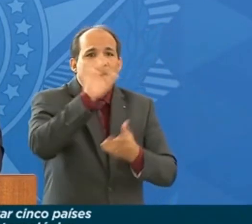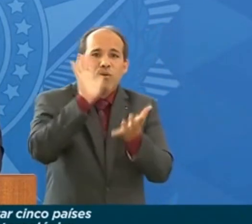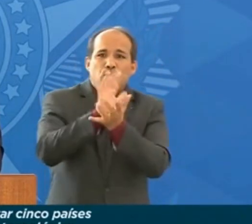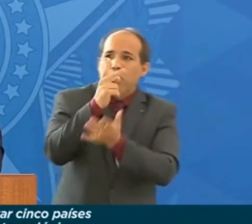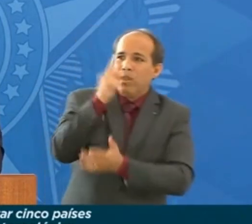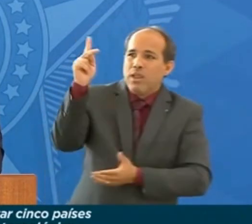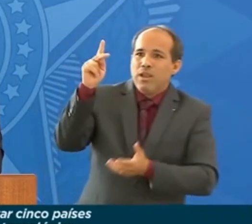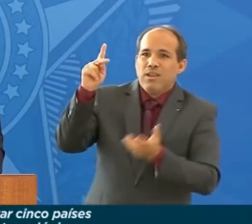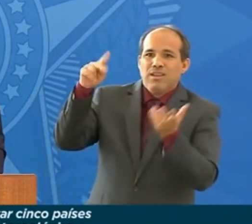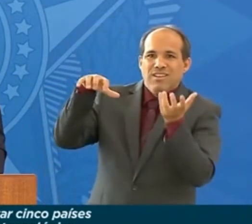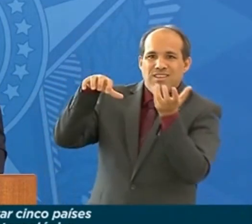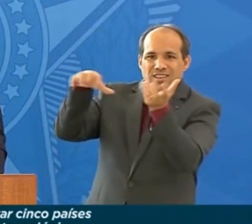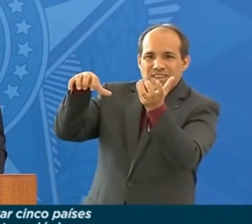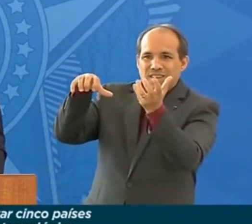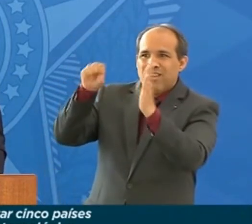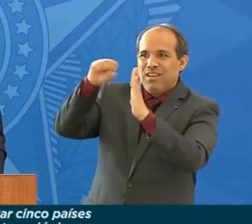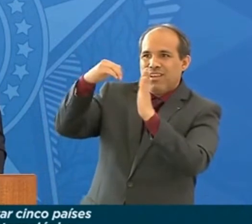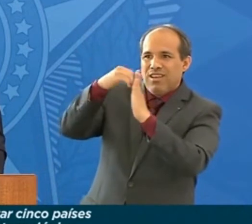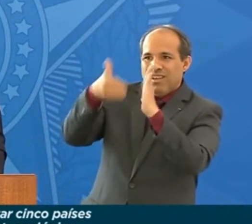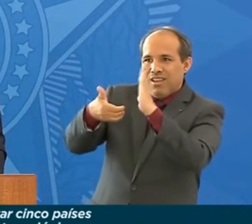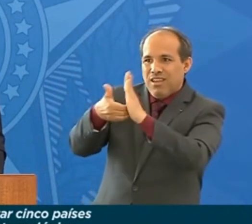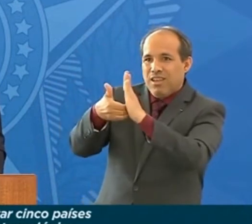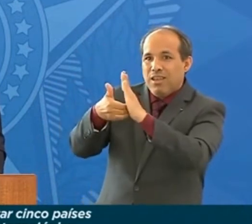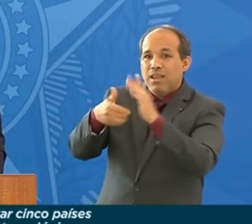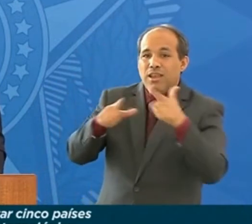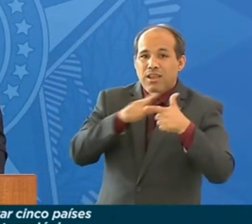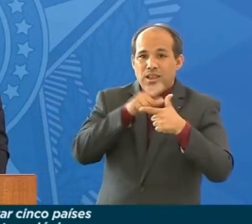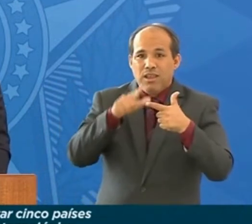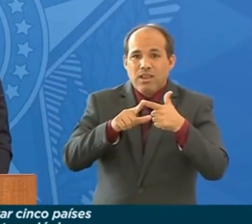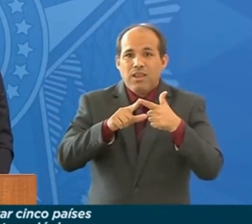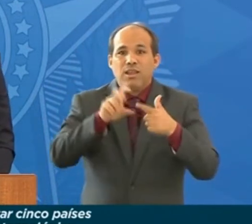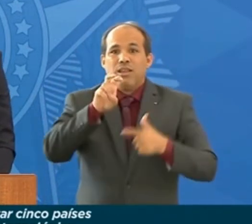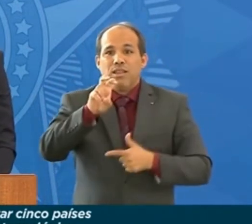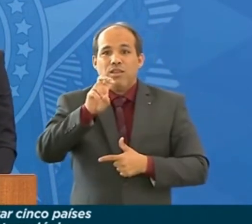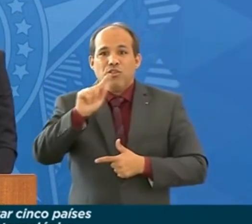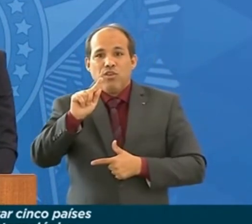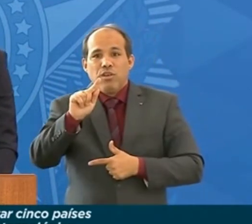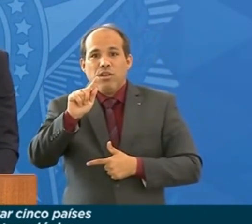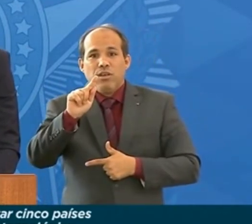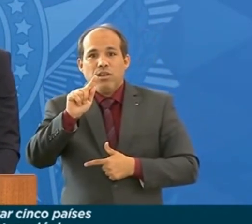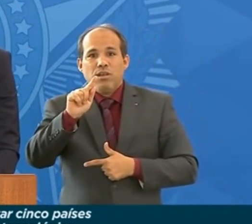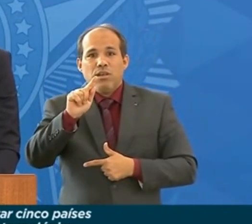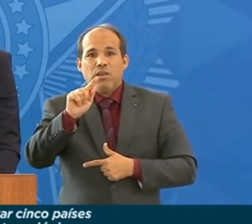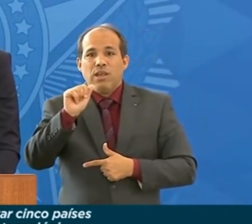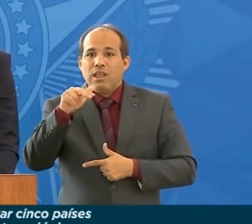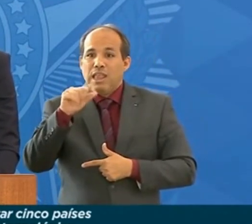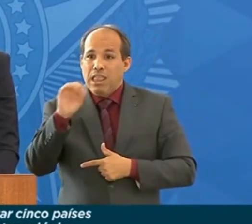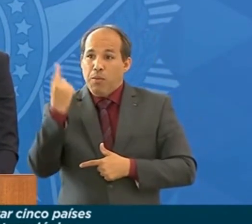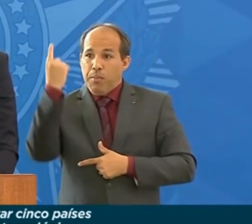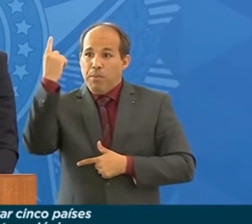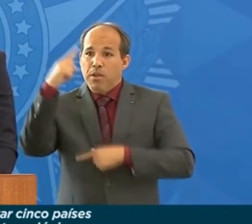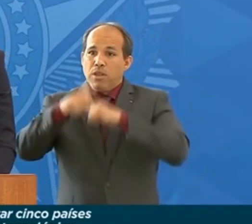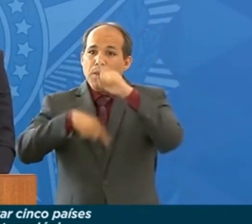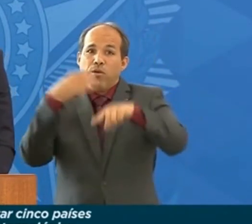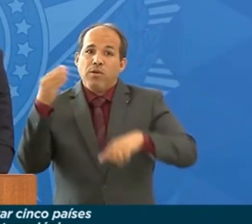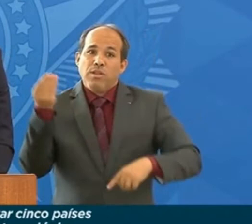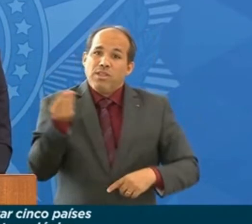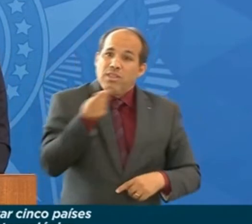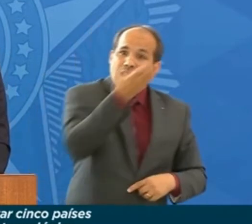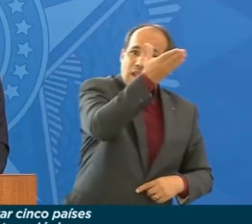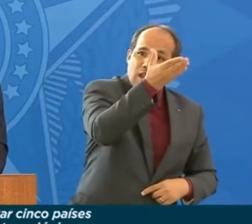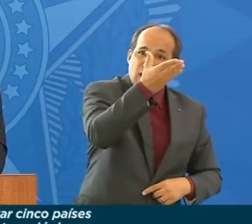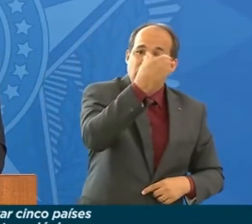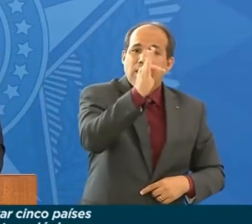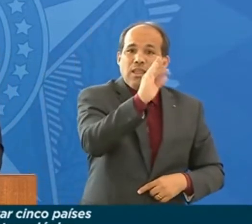e para o Senado, depois da Anatel, 5G vai para o TCU. O TCU tem até 150 dias